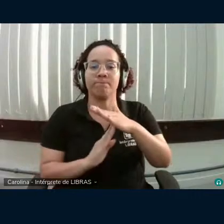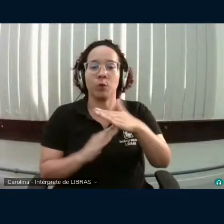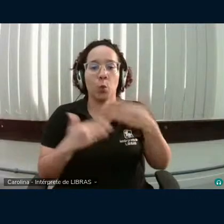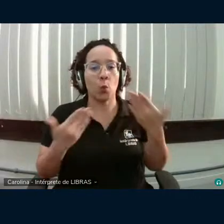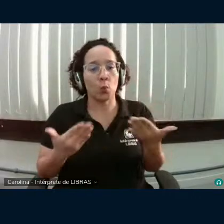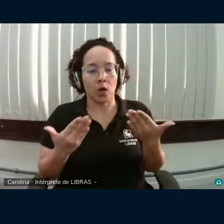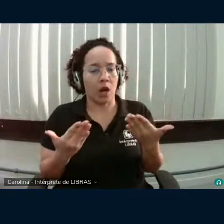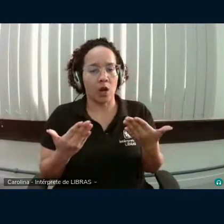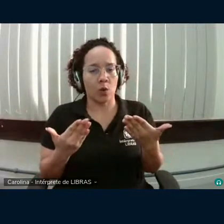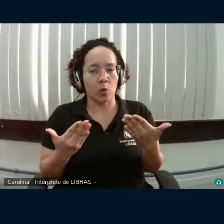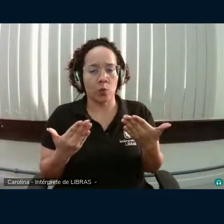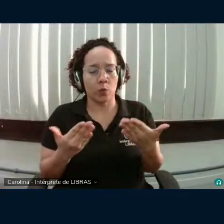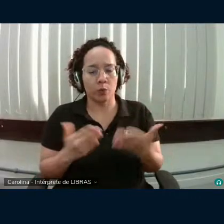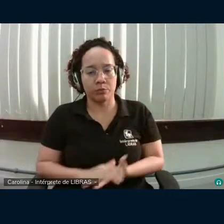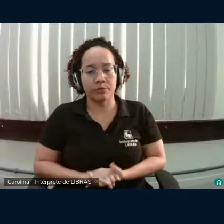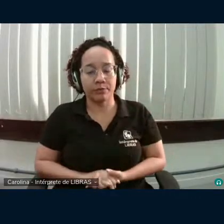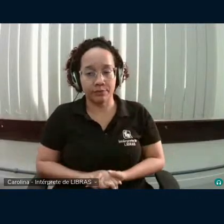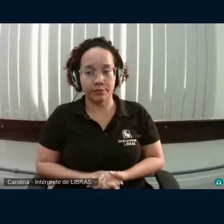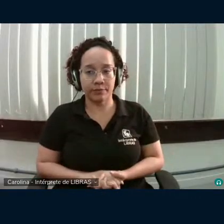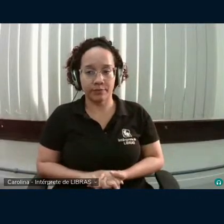poder enfrentá-las.